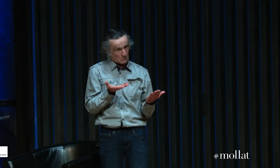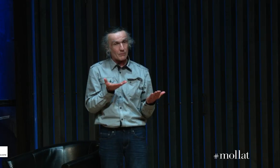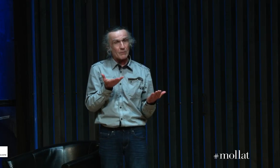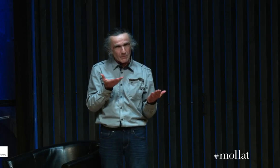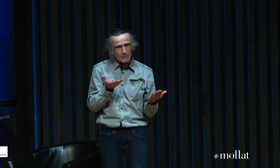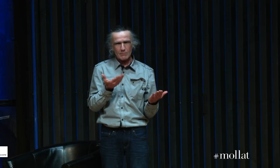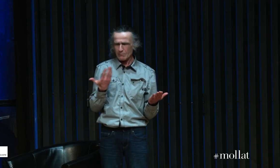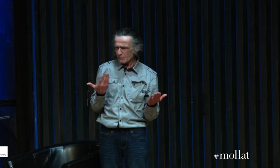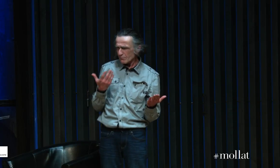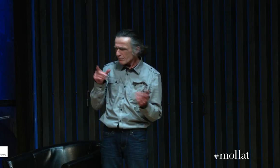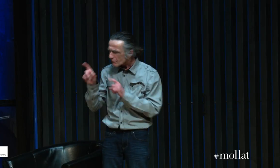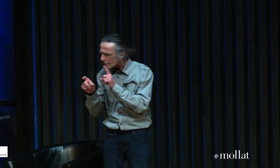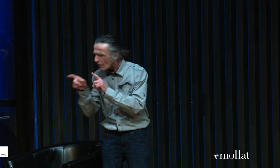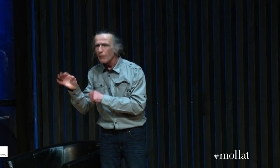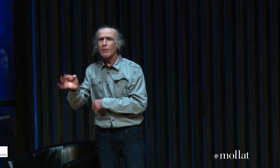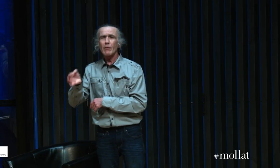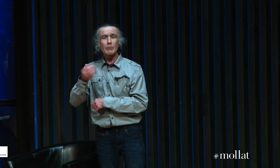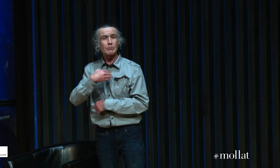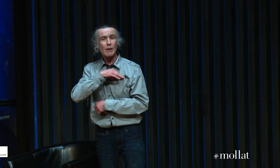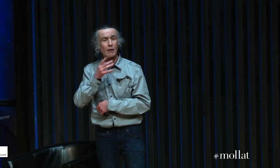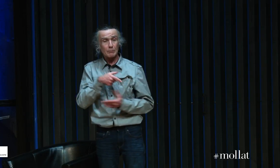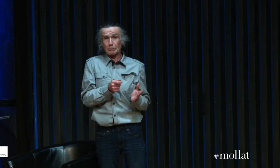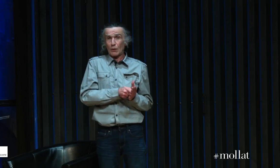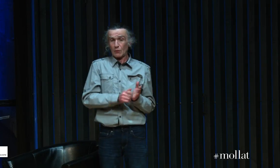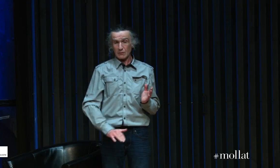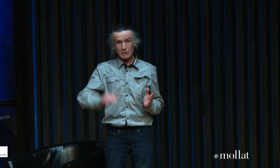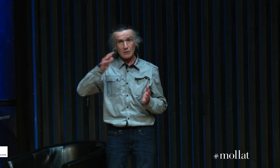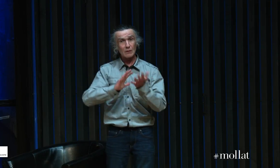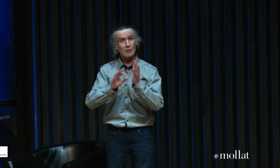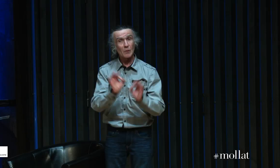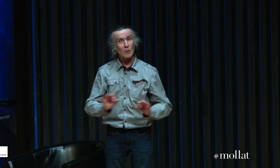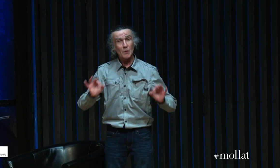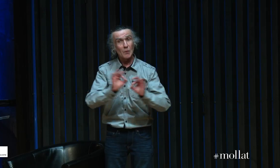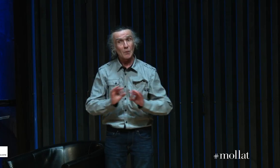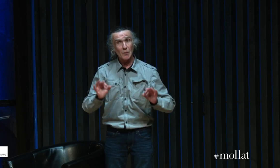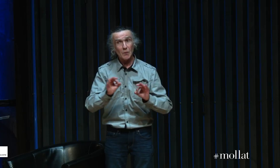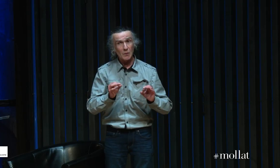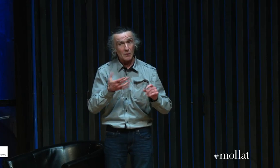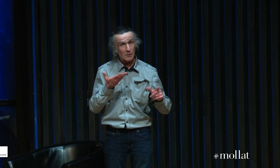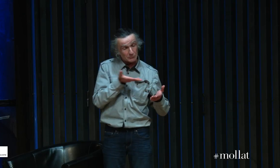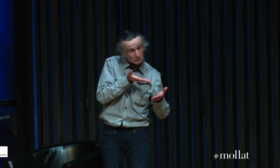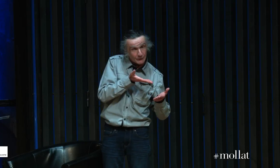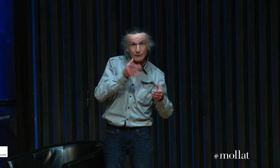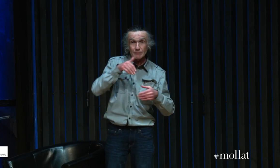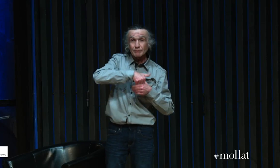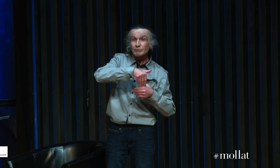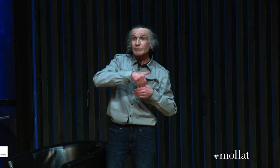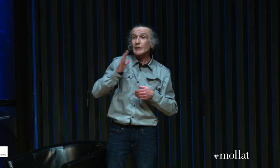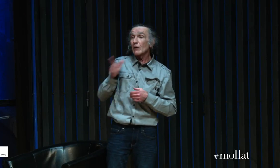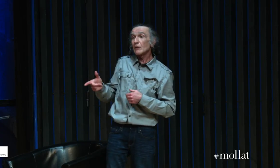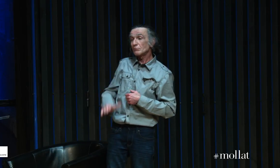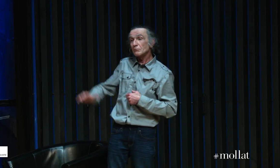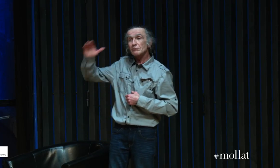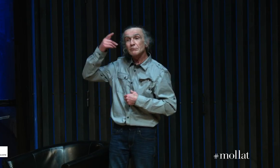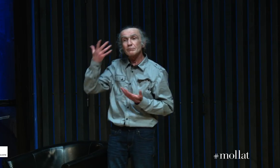sens quand il voyait ces images-là, ces photos. Ça n'avait pas de sens pour lui. Et je l'interrogeais sur cette phrase, pourquoi ça n'avait pas de sens.